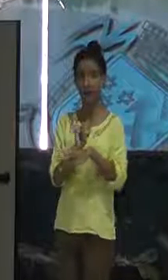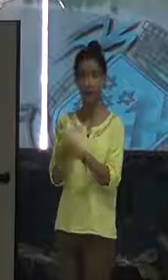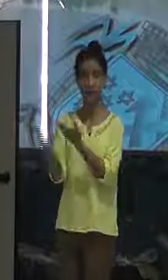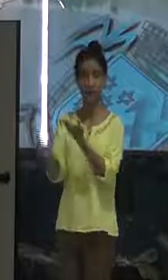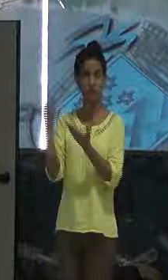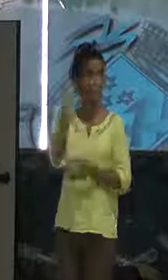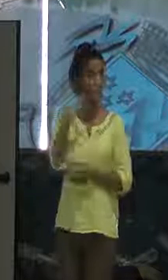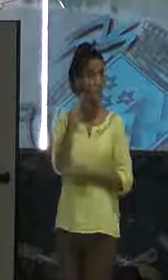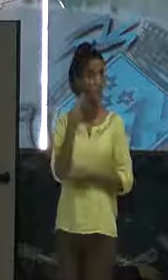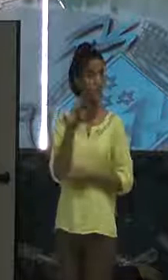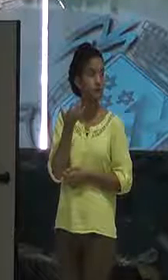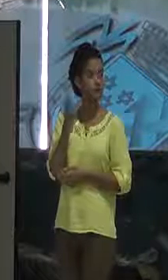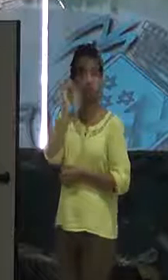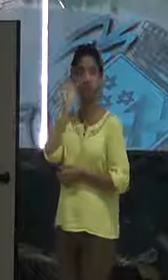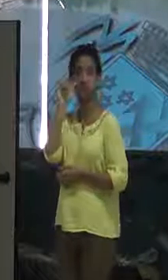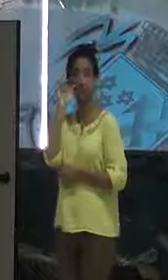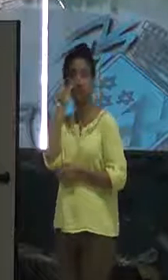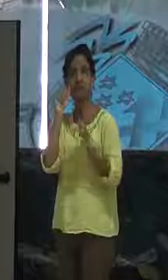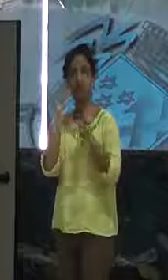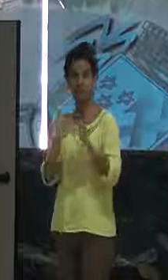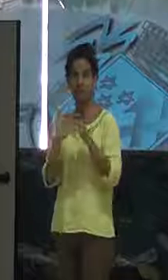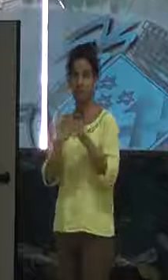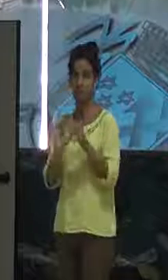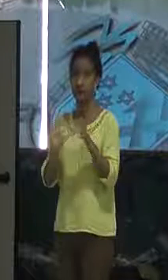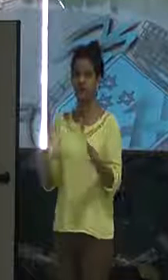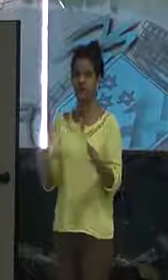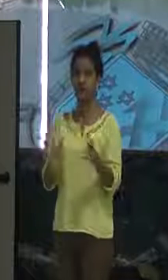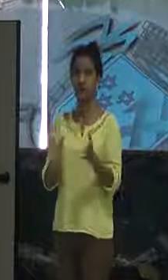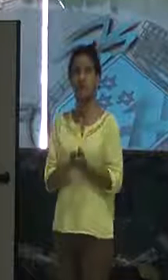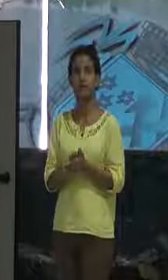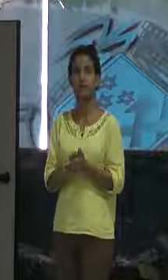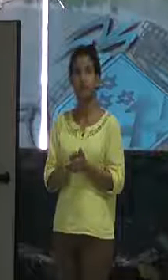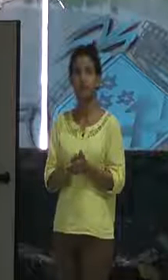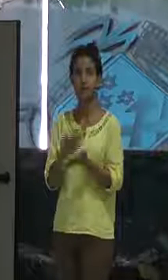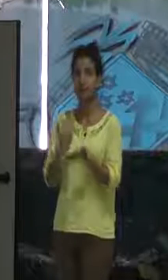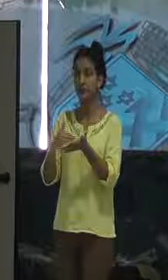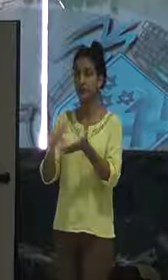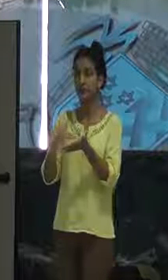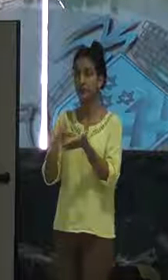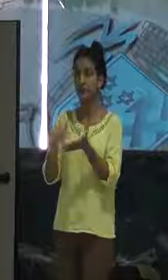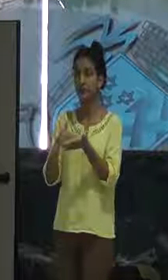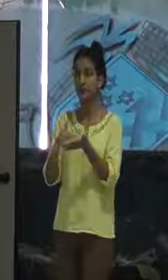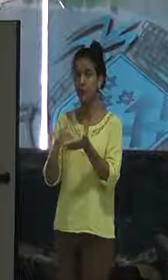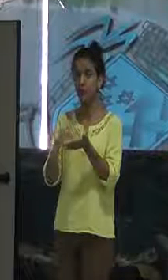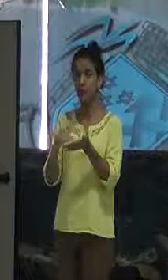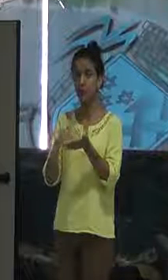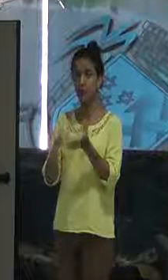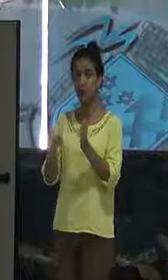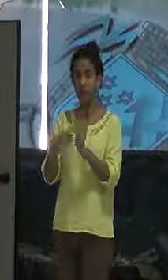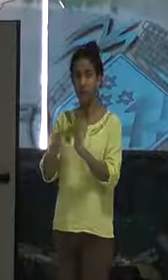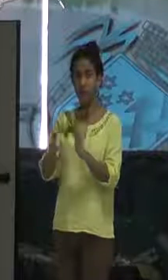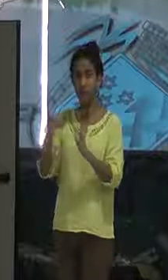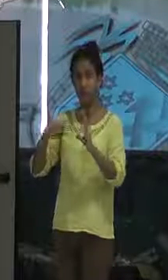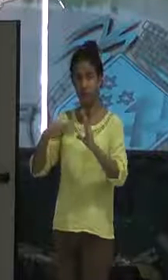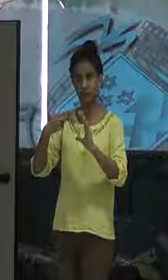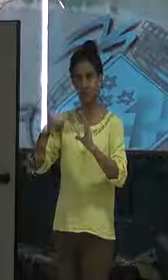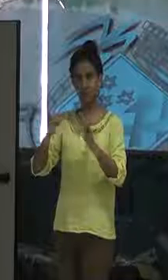tiverem disponibilidade e interesse, verificarem, vai ficar na Secretaria da Casa.